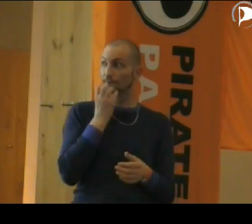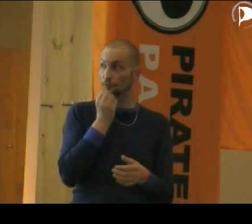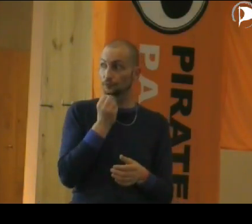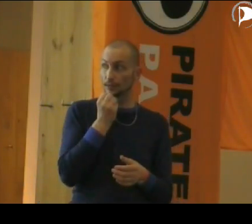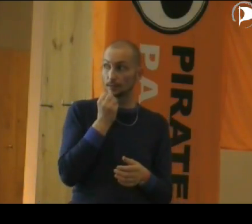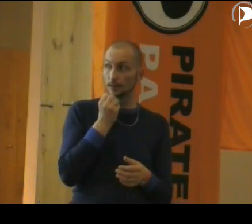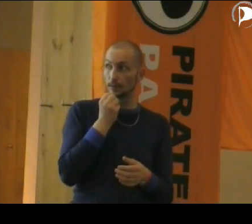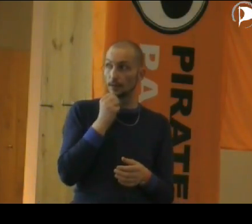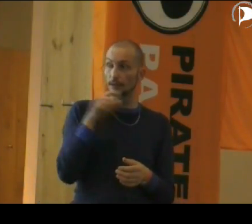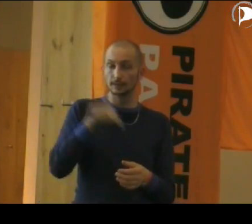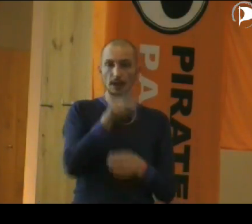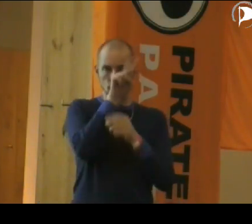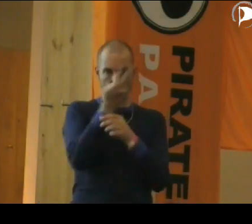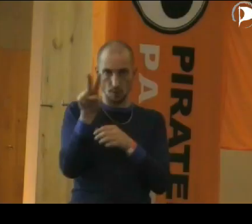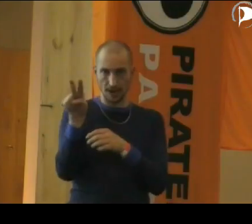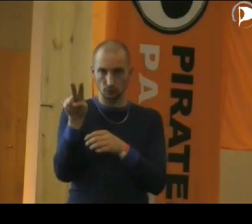auf